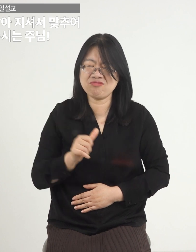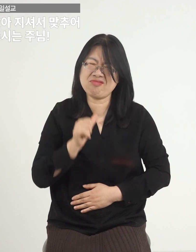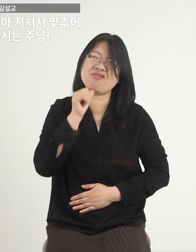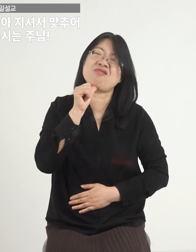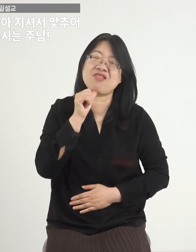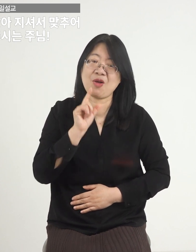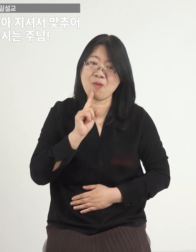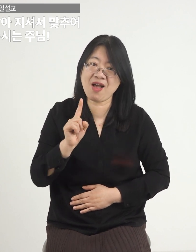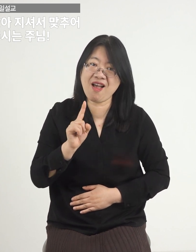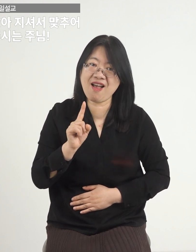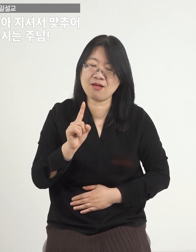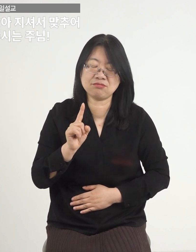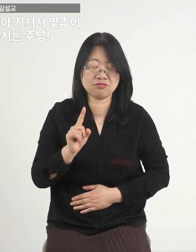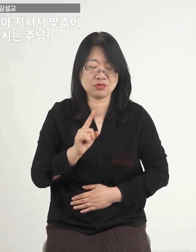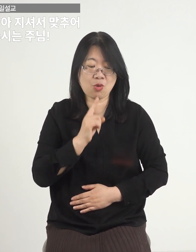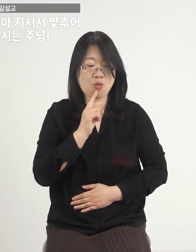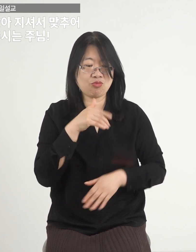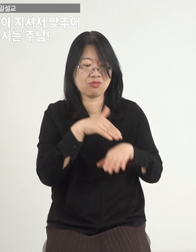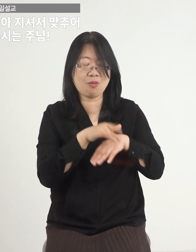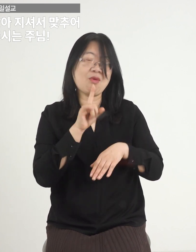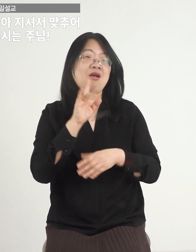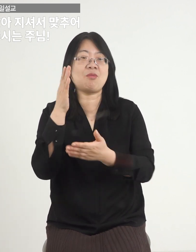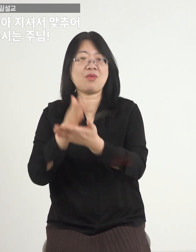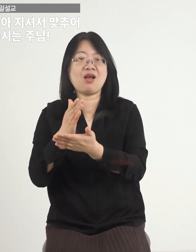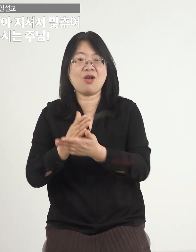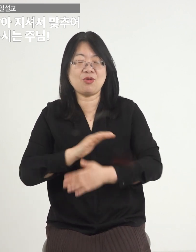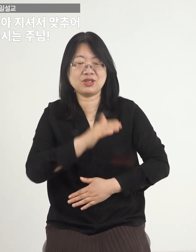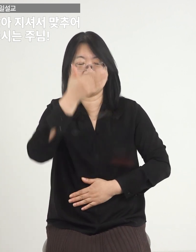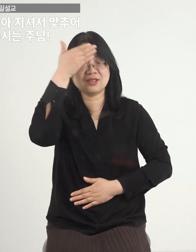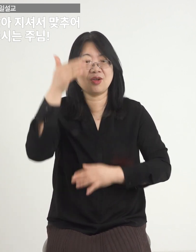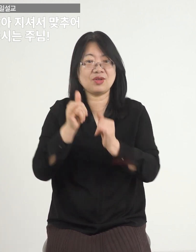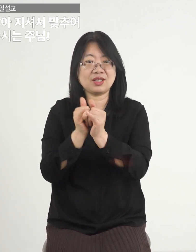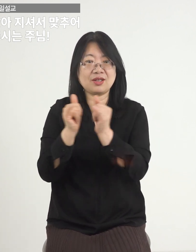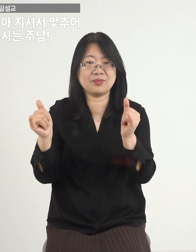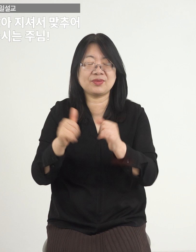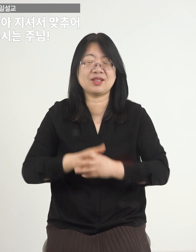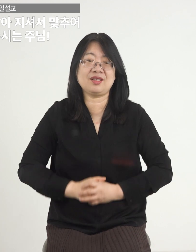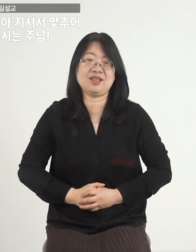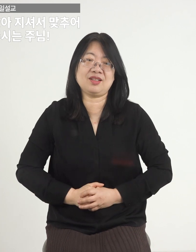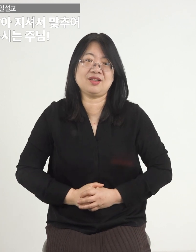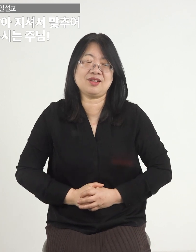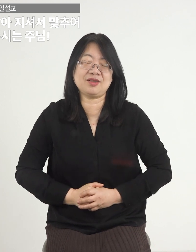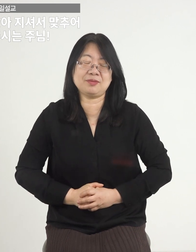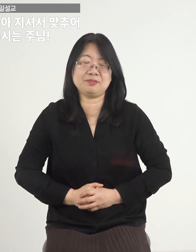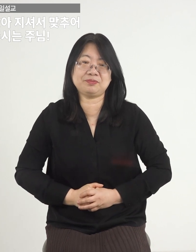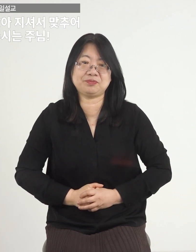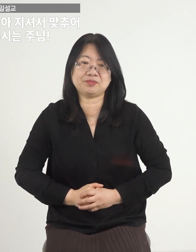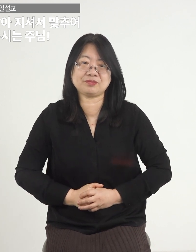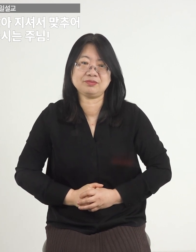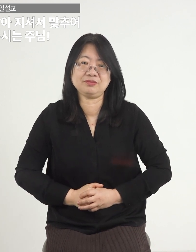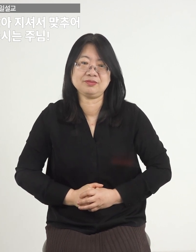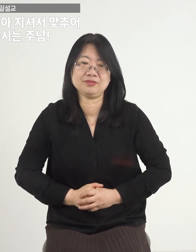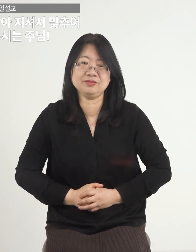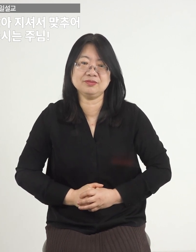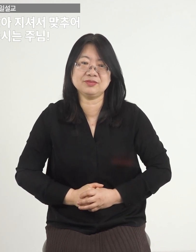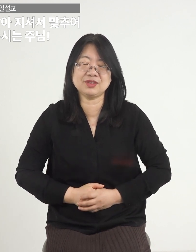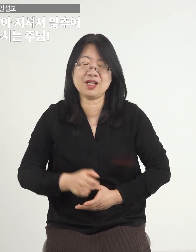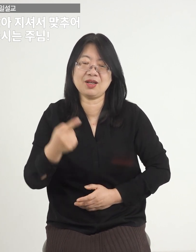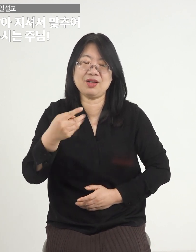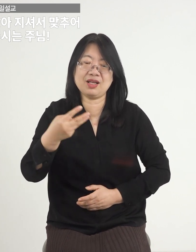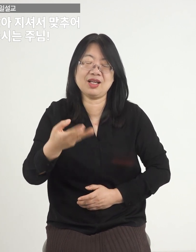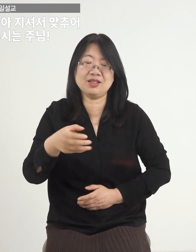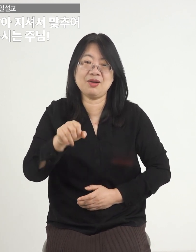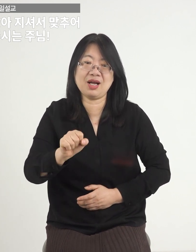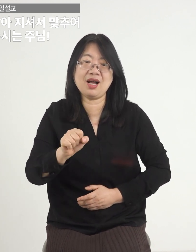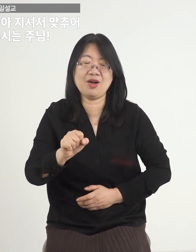그래요. 그런 소리 하면 안 돼요. 우리 청년들이 그렇게 몇 천만 원